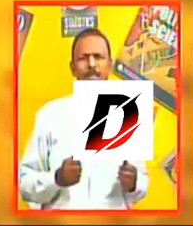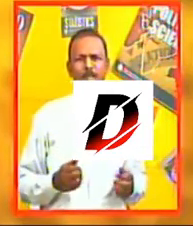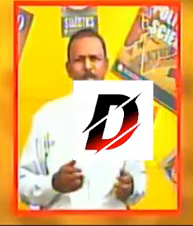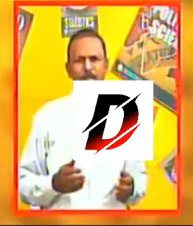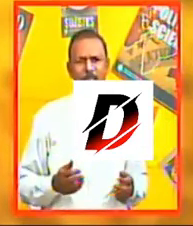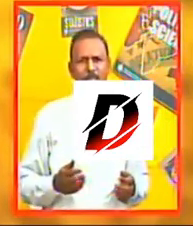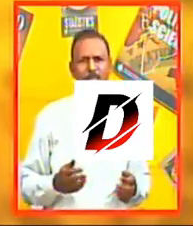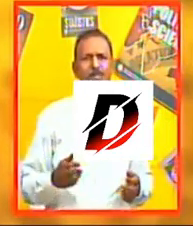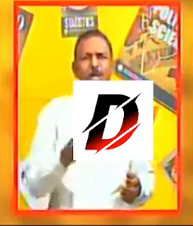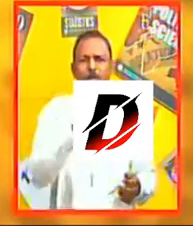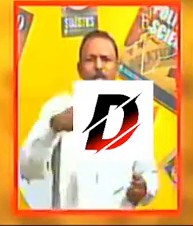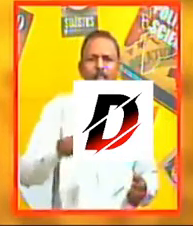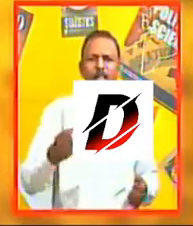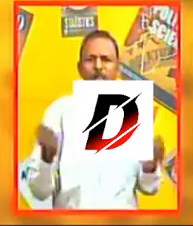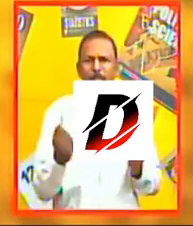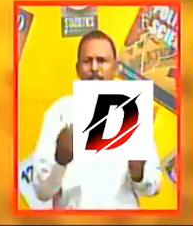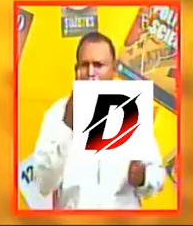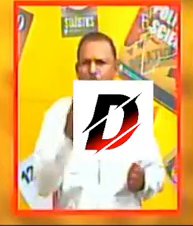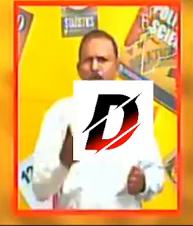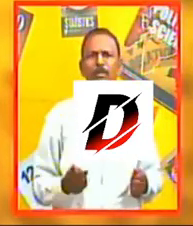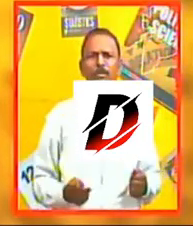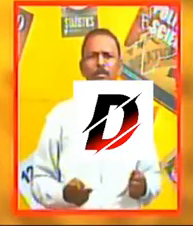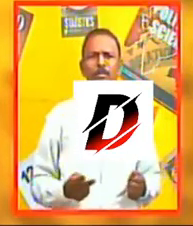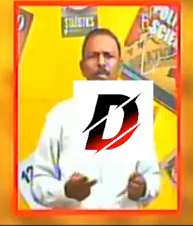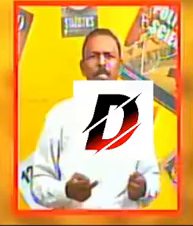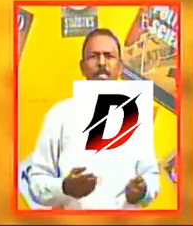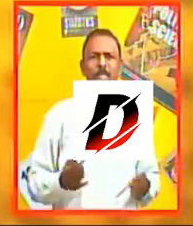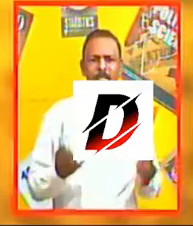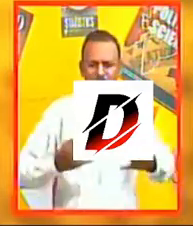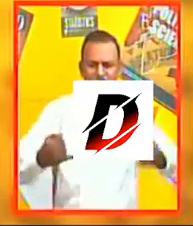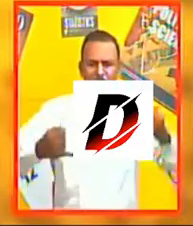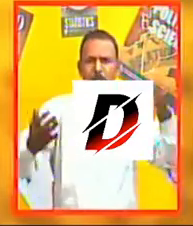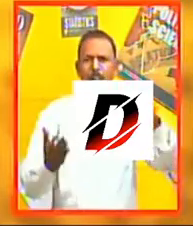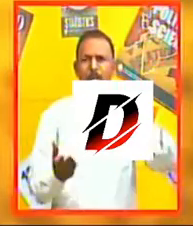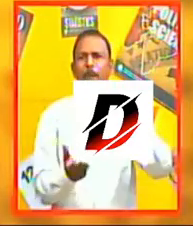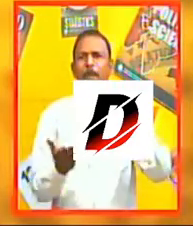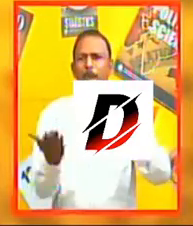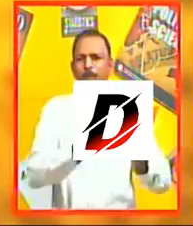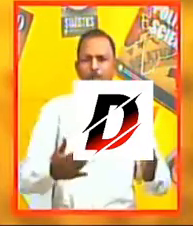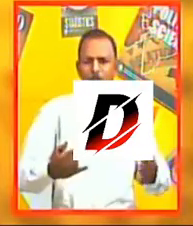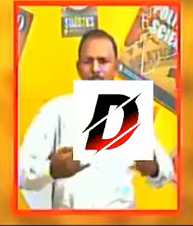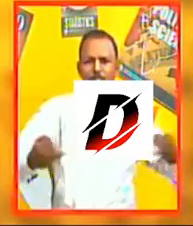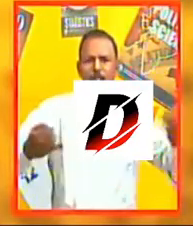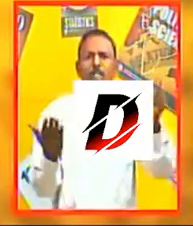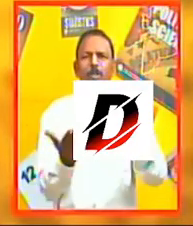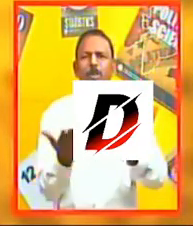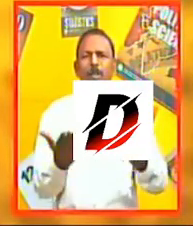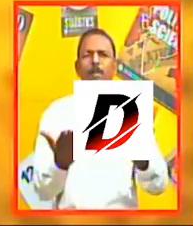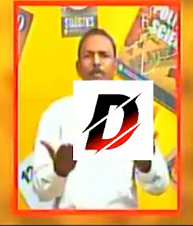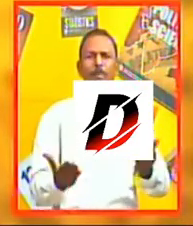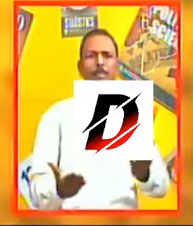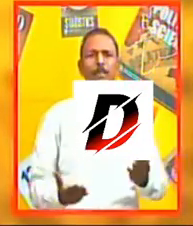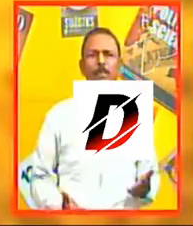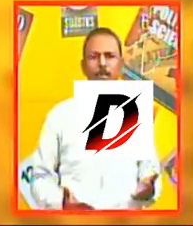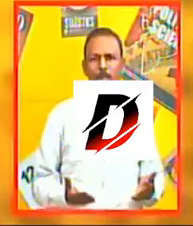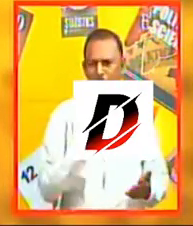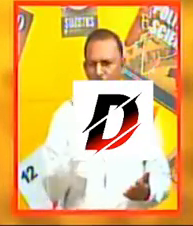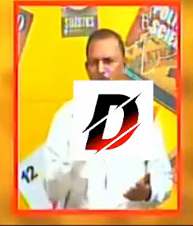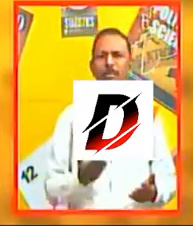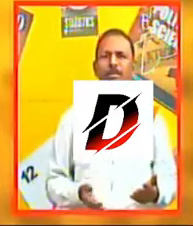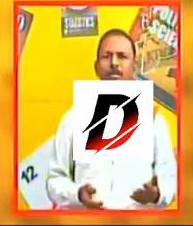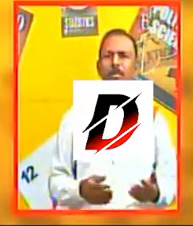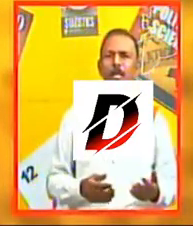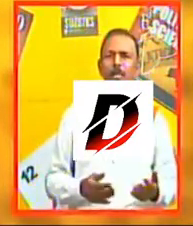முதல்ல இந்த அச்சங்கள் எப்படி இருக்குது அப்படி தான் கண்டுபிடிக்கிறோம். அதில் பாருங்கள், இப்போ இந்தியாவுடைய மேப் இது. இப்போ ஒரு பகுதியை வச்சுங்க, இப்படி இருக்கும். இப்போ இந்த பகுதியில்